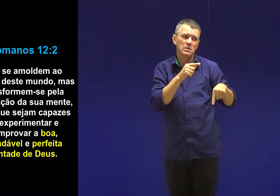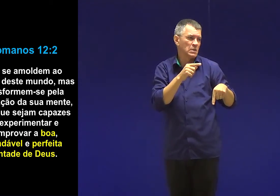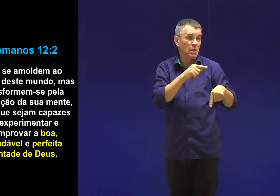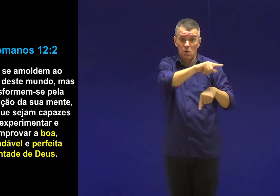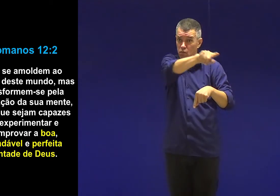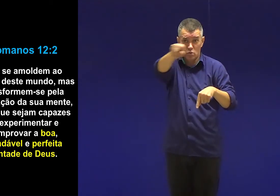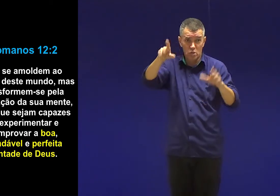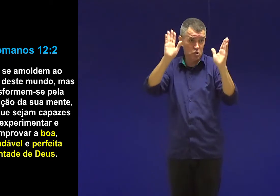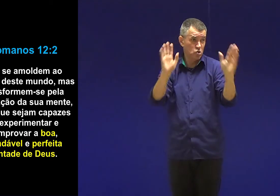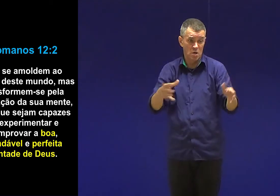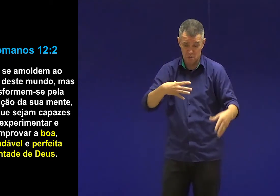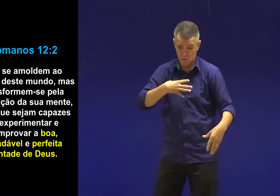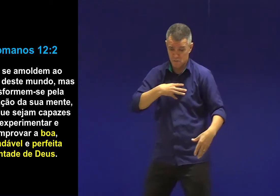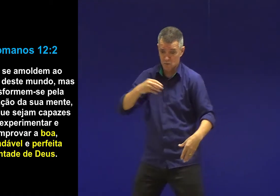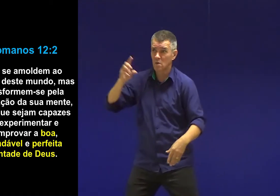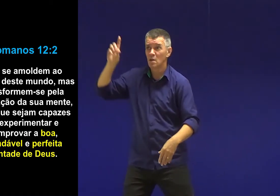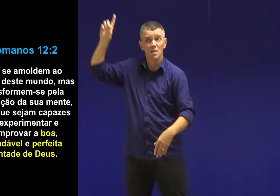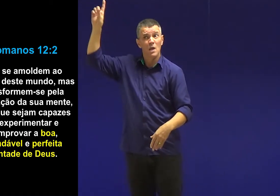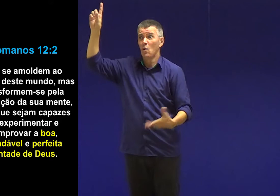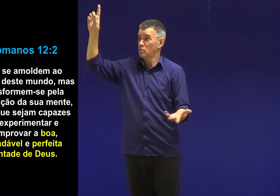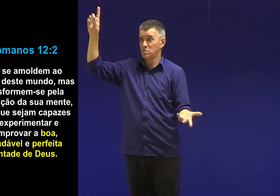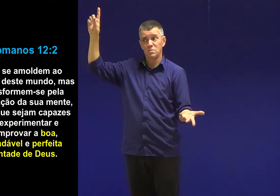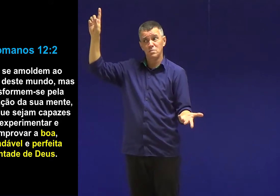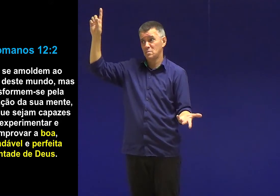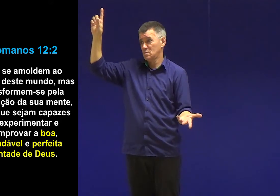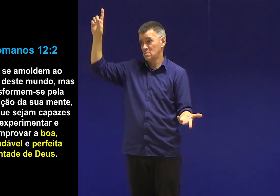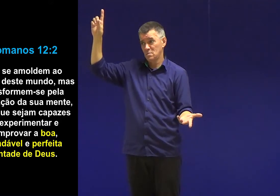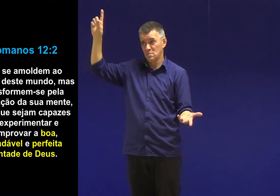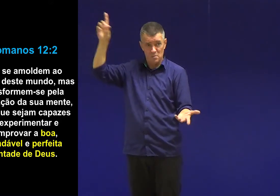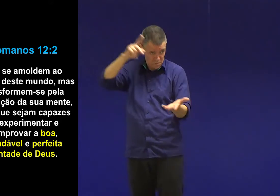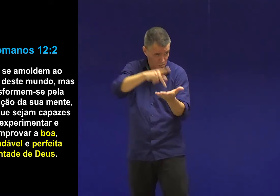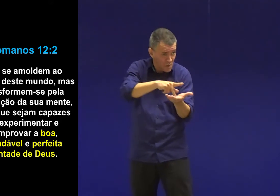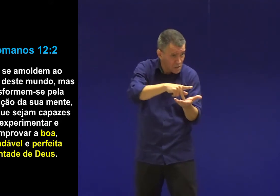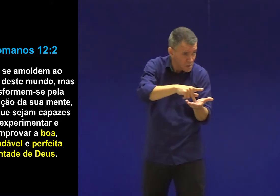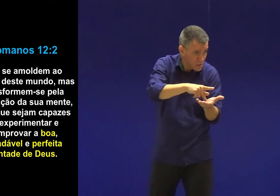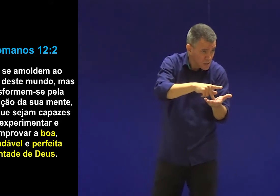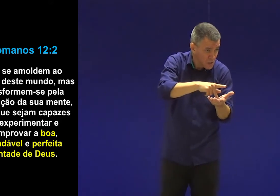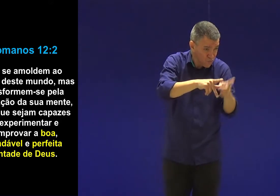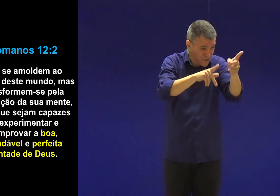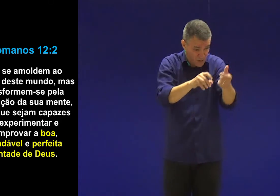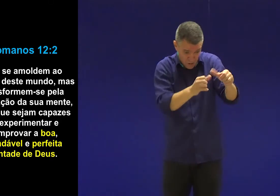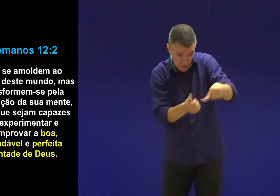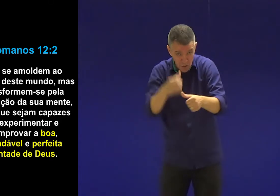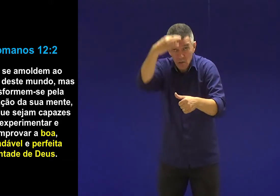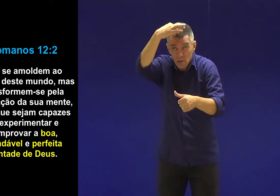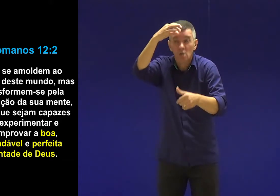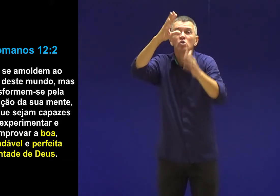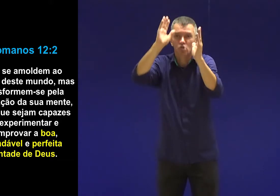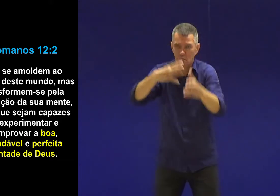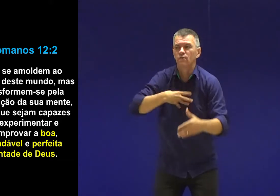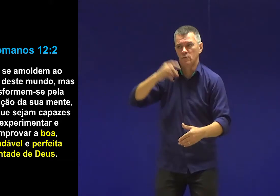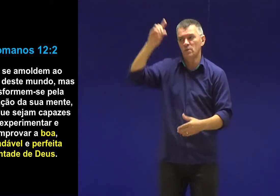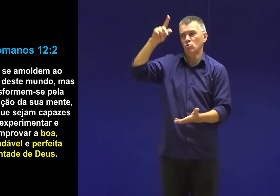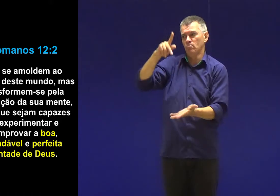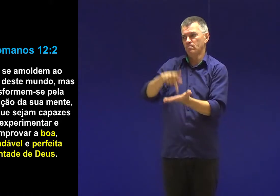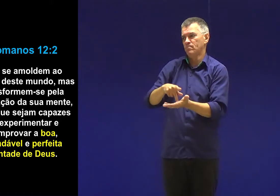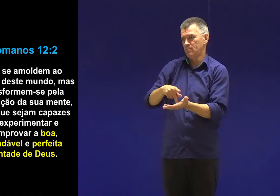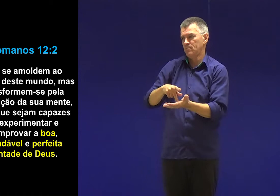não podem andar juntas. Se você é filho de Deus, você não pode ser filho do mundo. Se você é batizado,